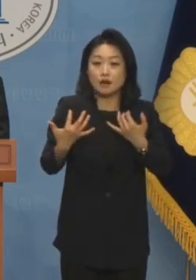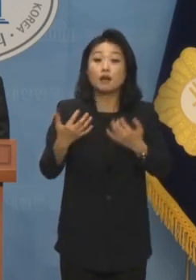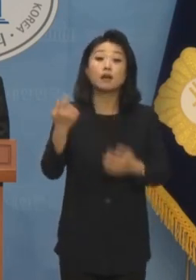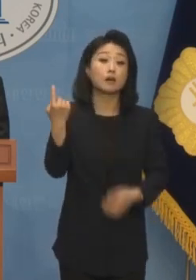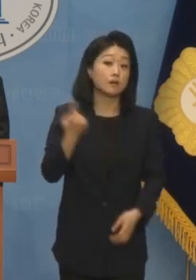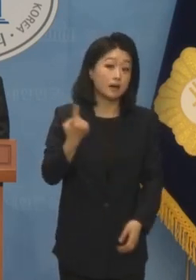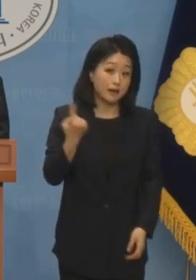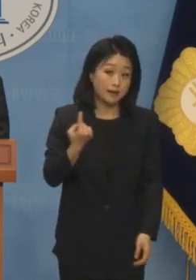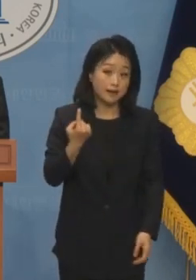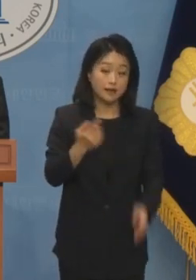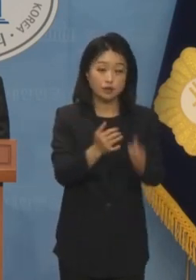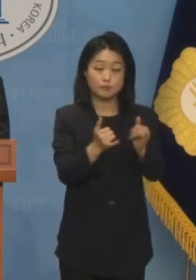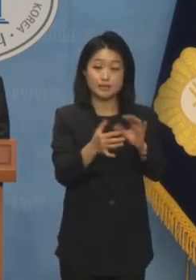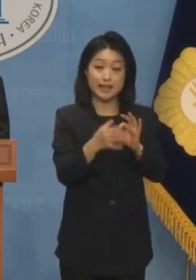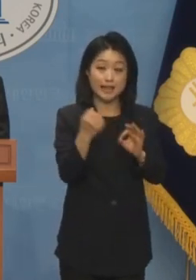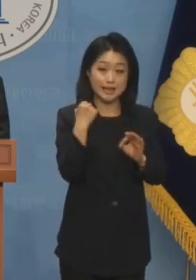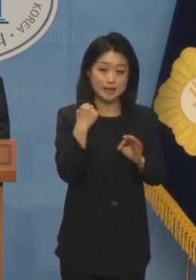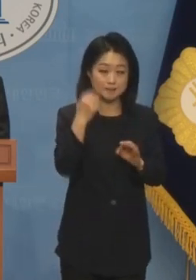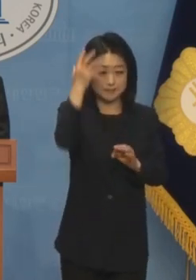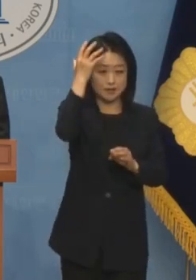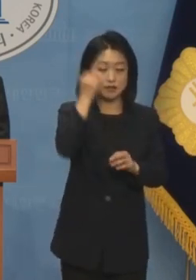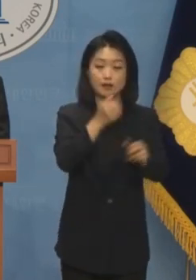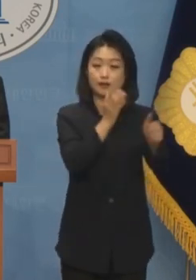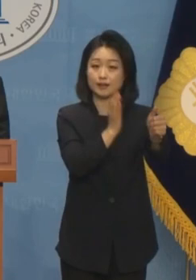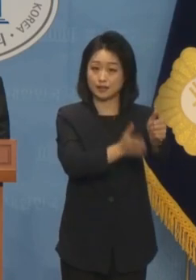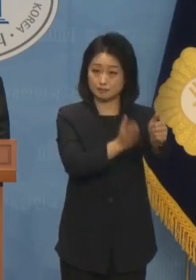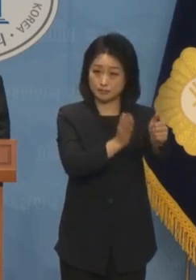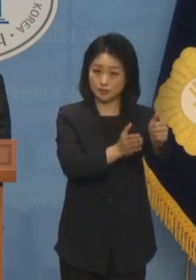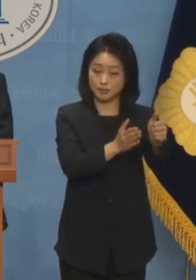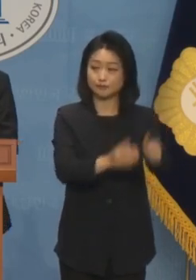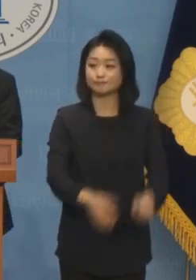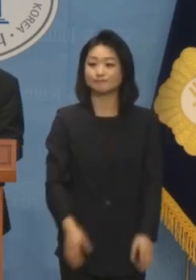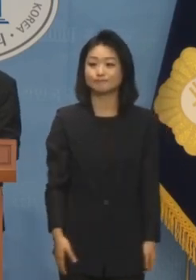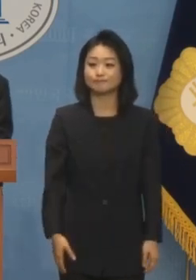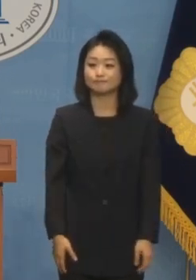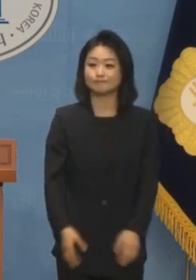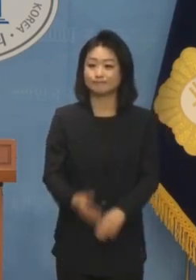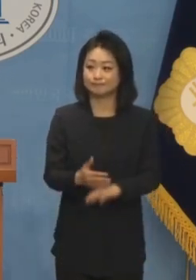뿐임을 국민의힘은 명심하시기 바랍니다. 이상입니다.